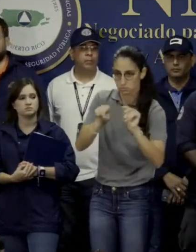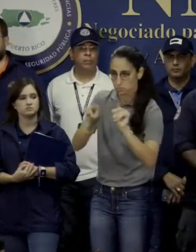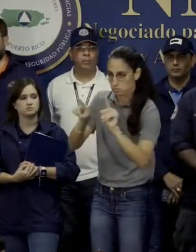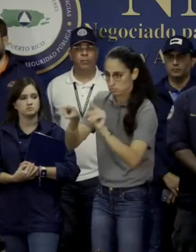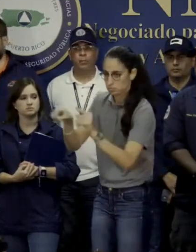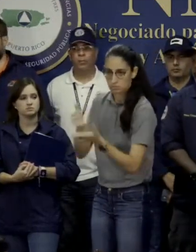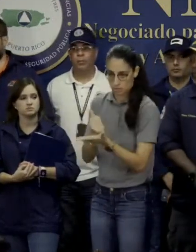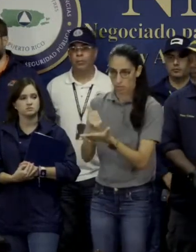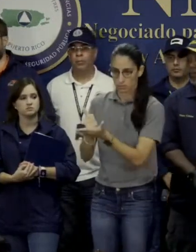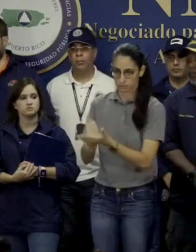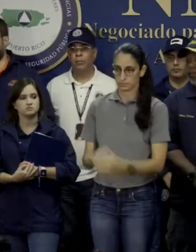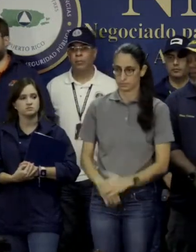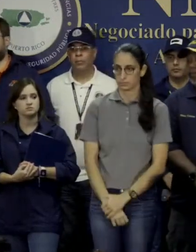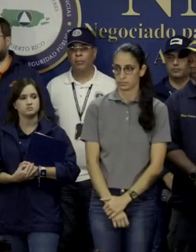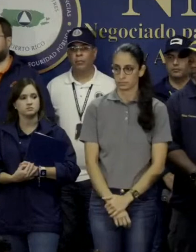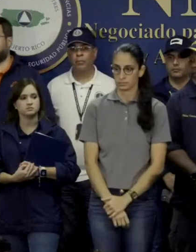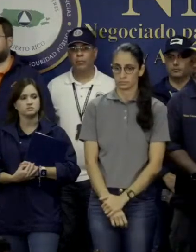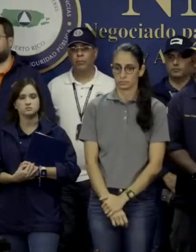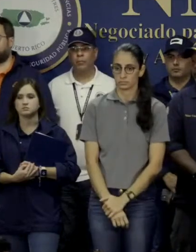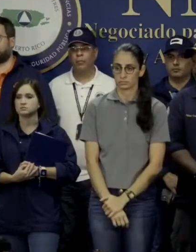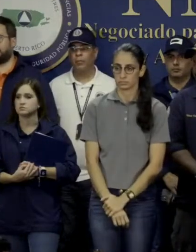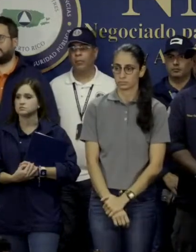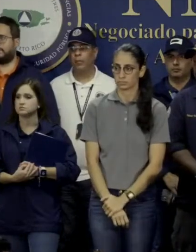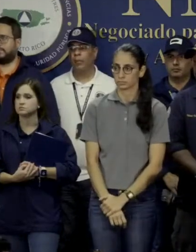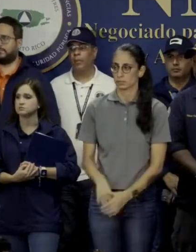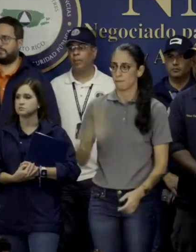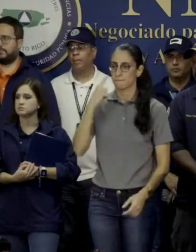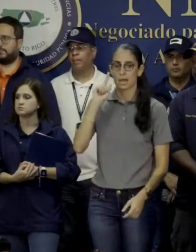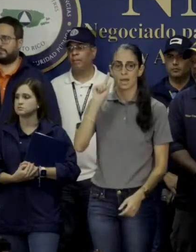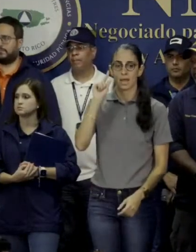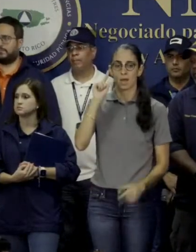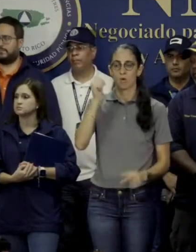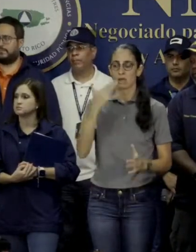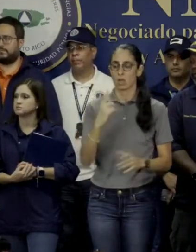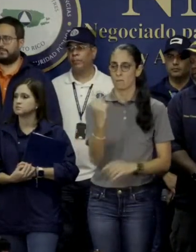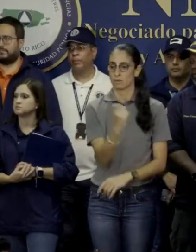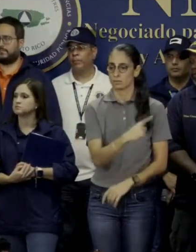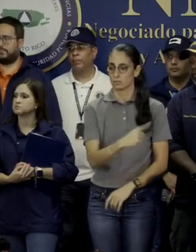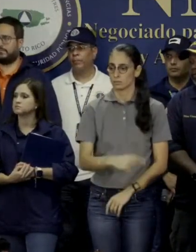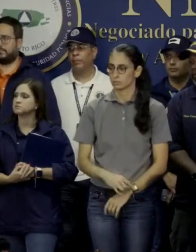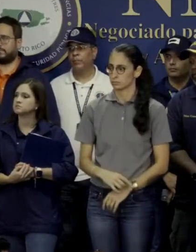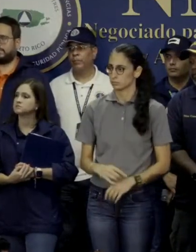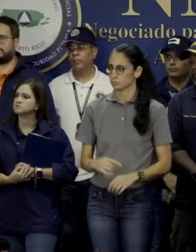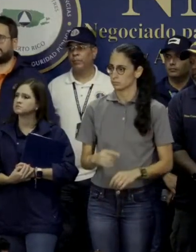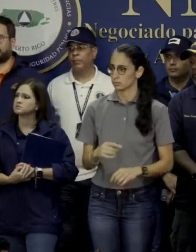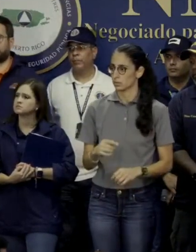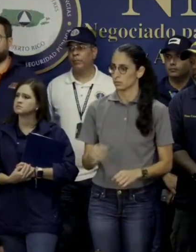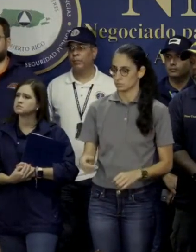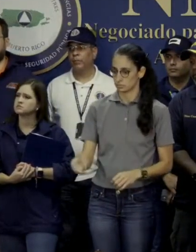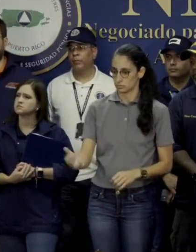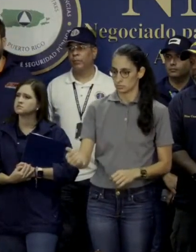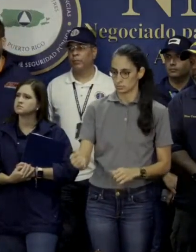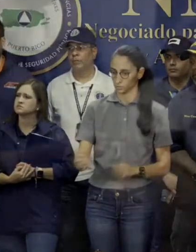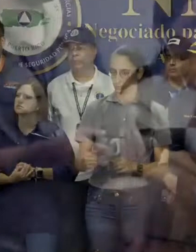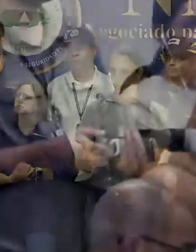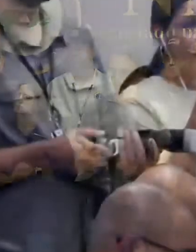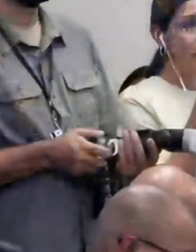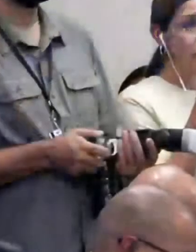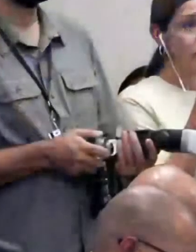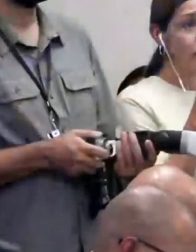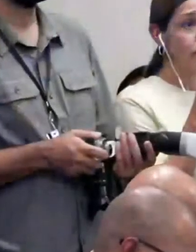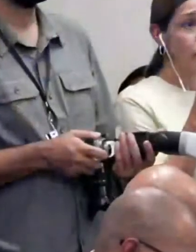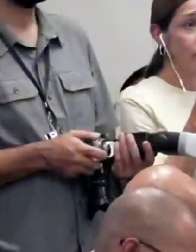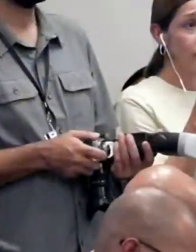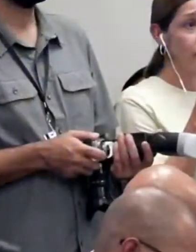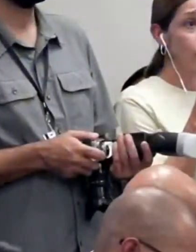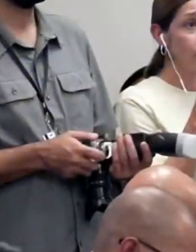Tengo aquí una pregunta de NBC para el gobernador. Si puedes contestar en inglés, ¿cuáles son las áreas o what are the